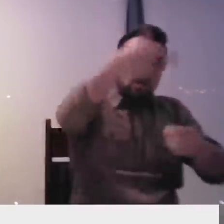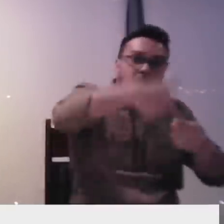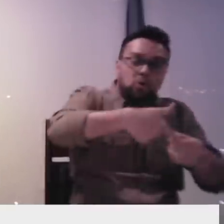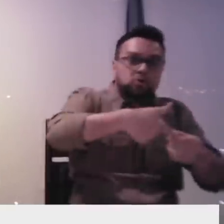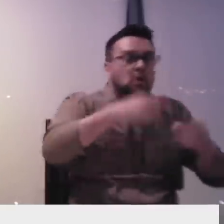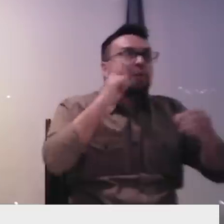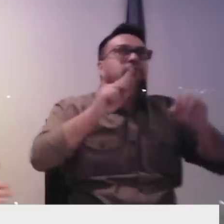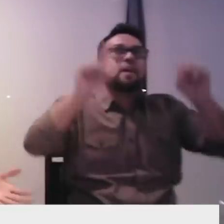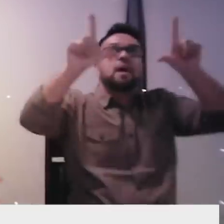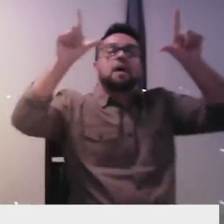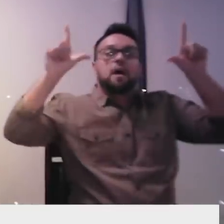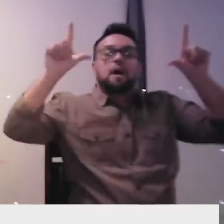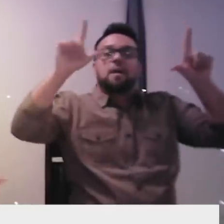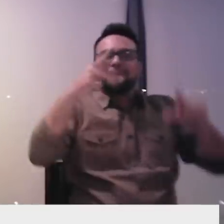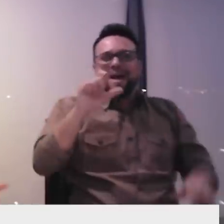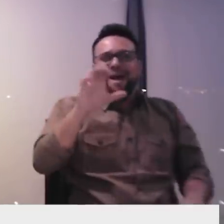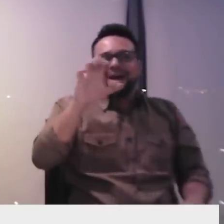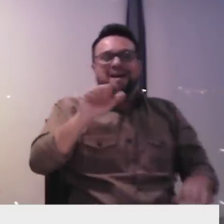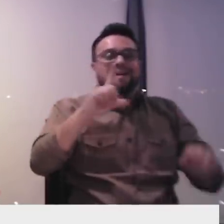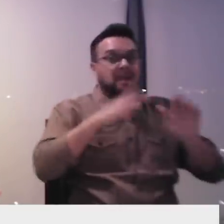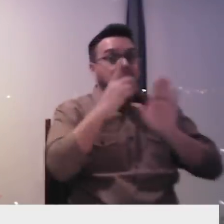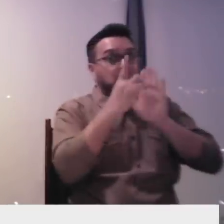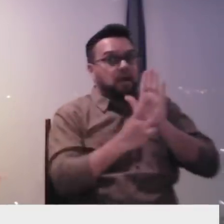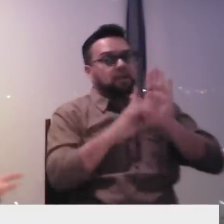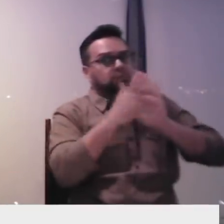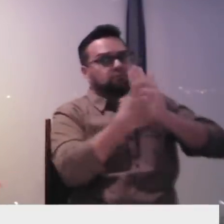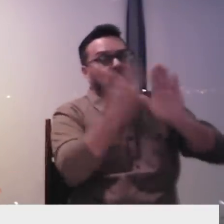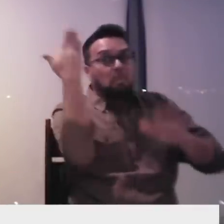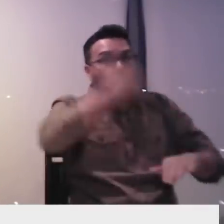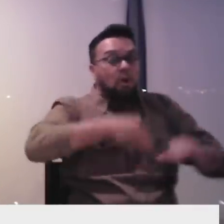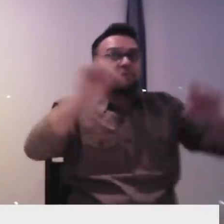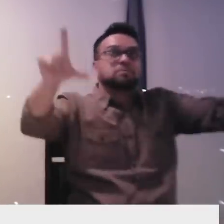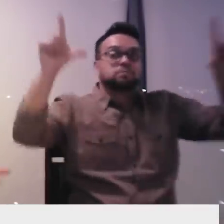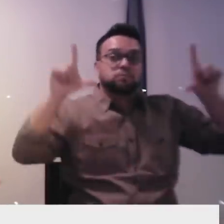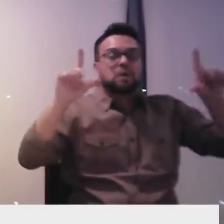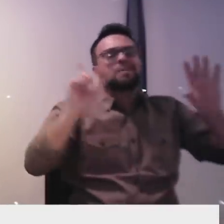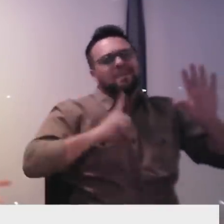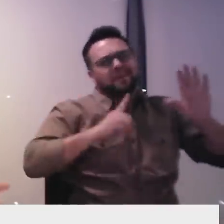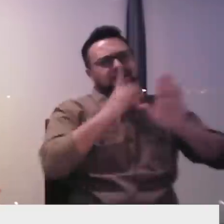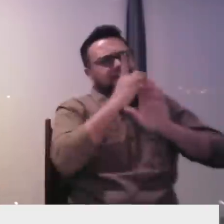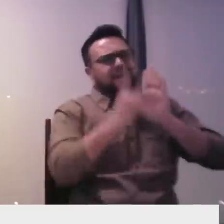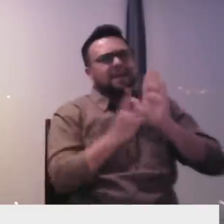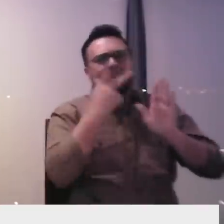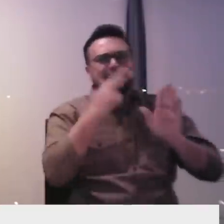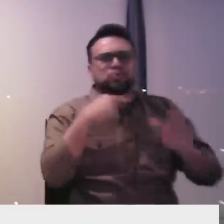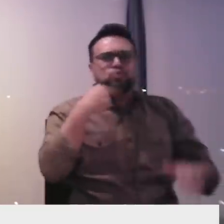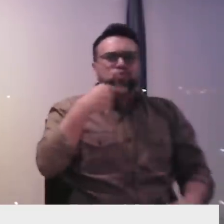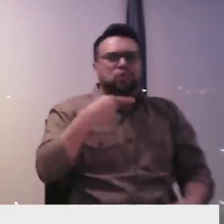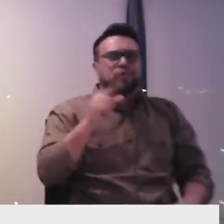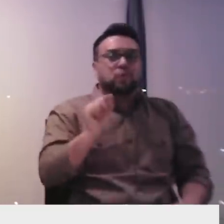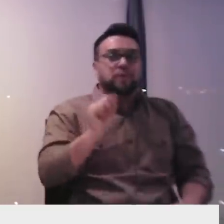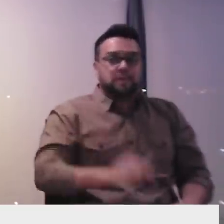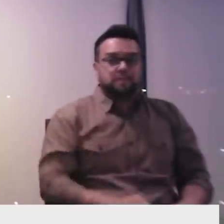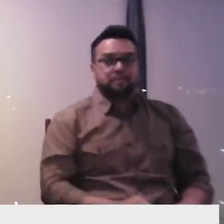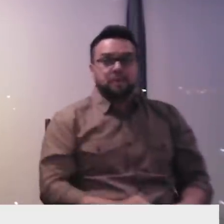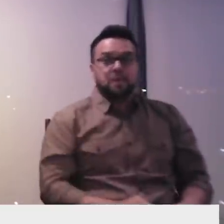para uma placa, que tem um decreto nosso que... Não é que não está sendo posto em prática. Um decreto nosso que deixa dúvida. E só você